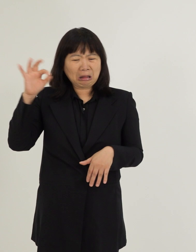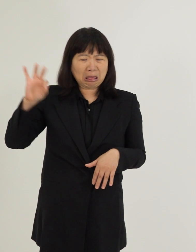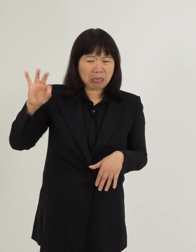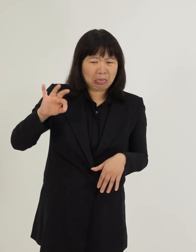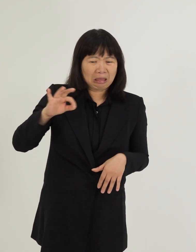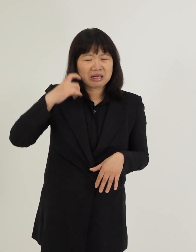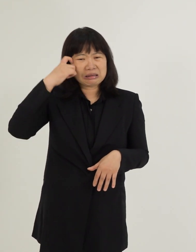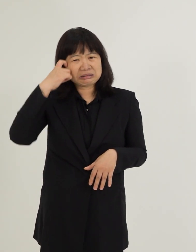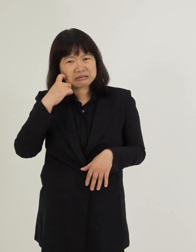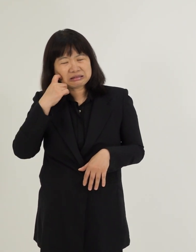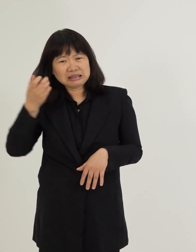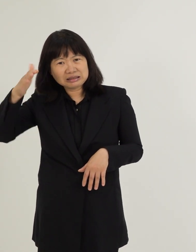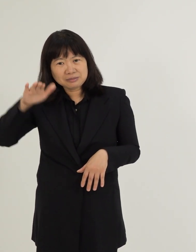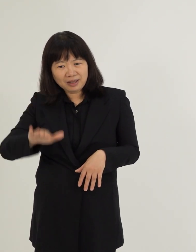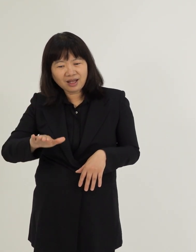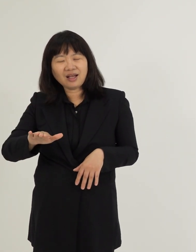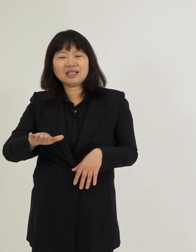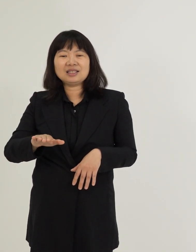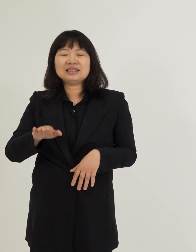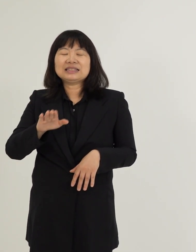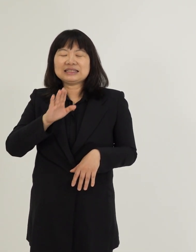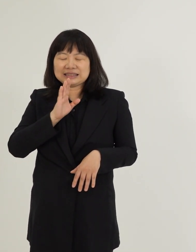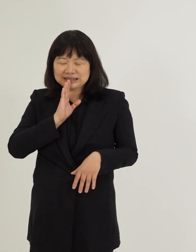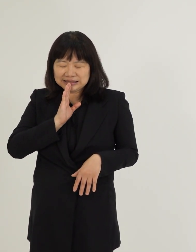영성 있는 크리스찬 청년들은